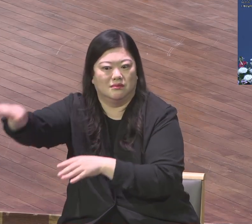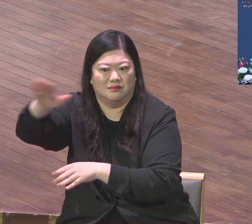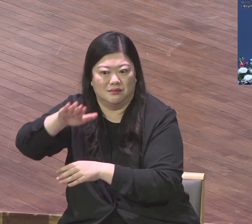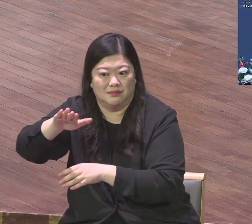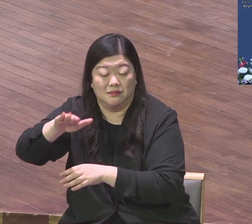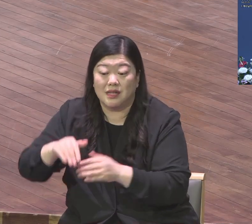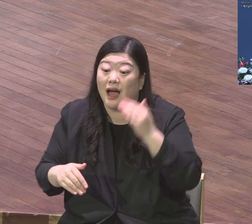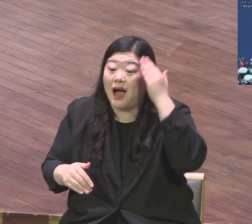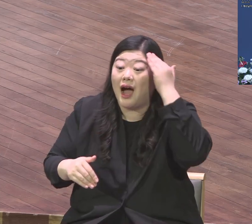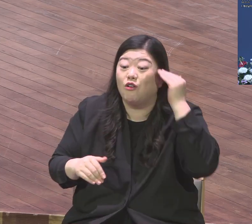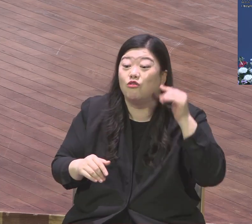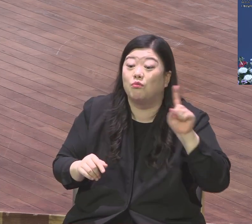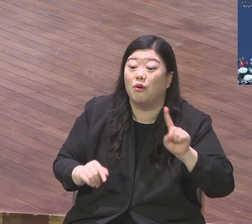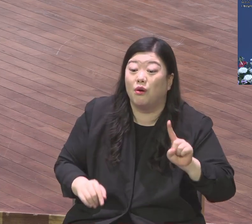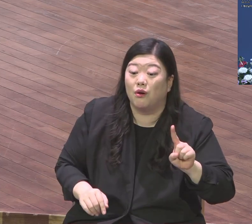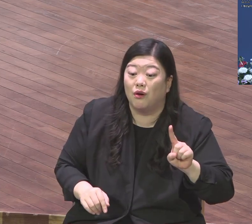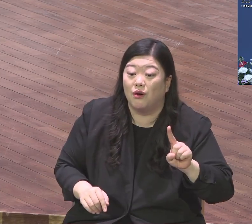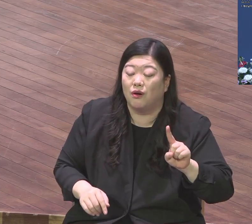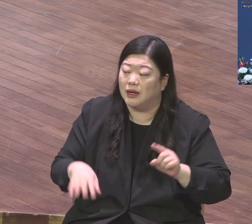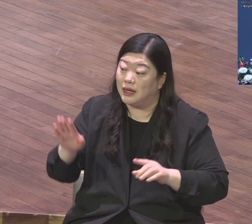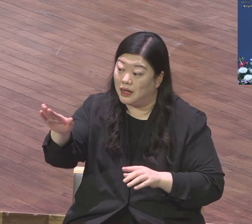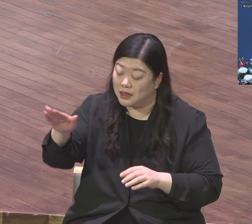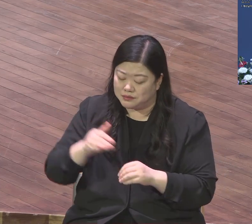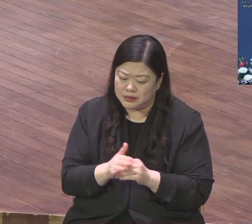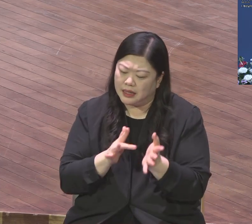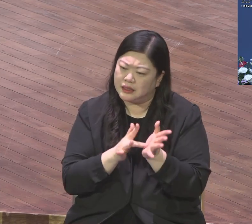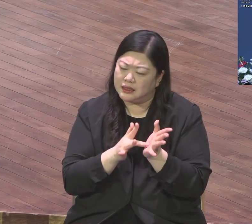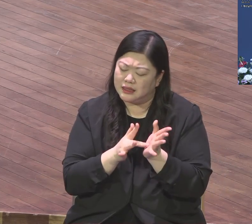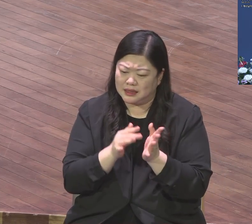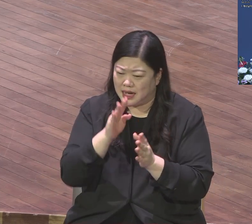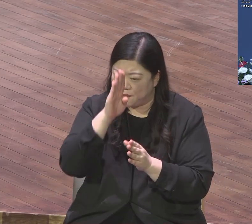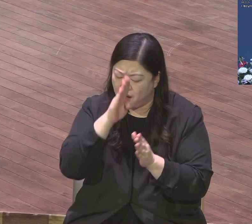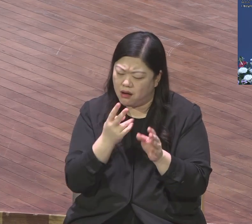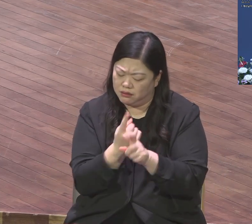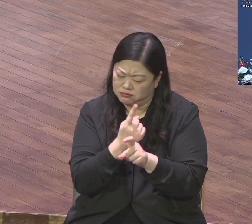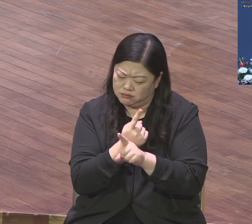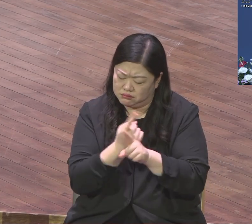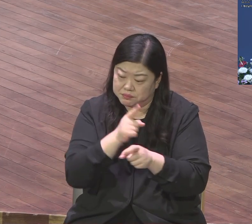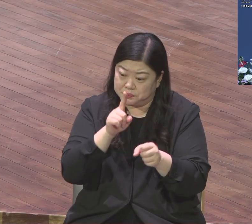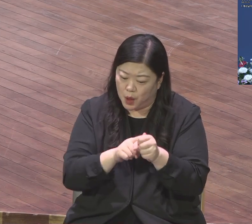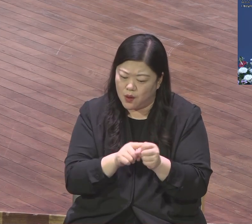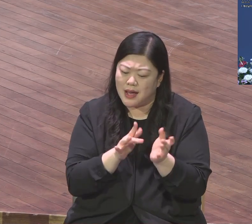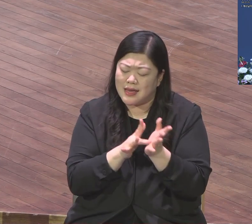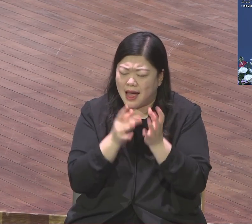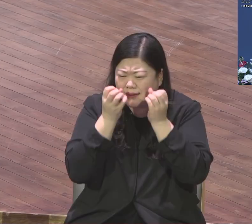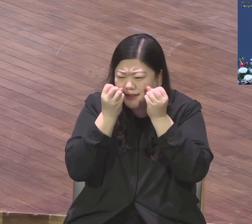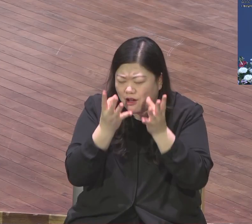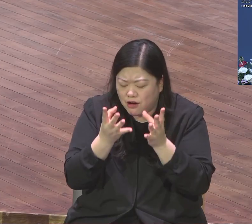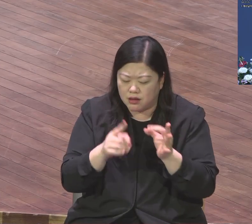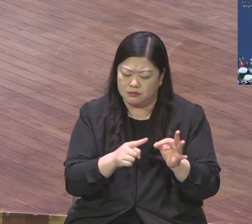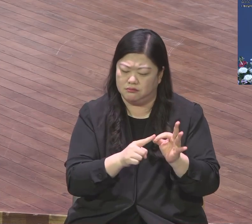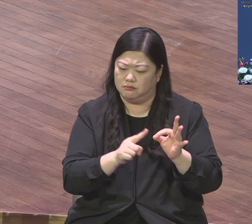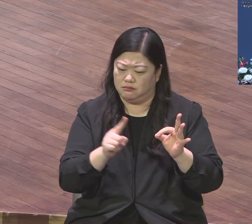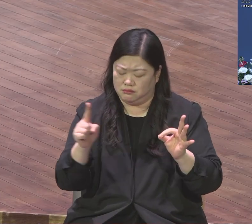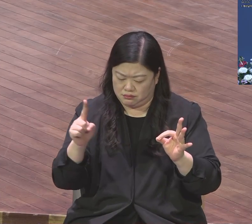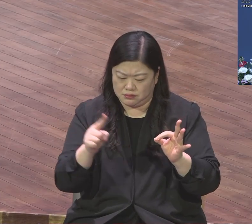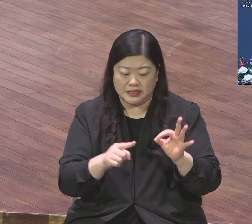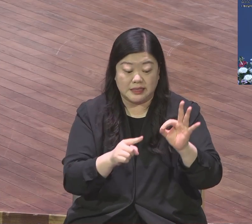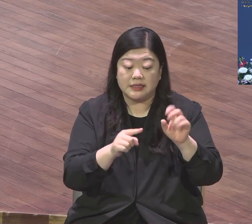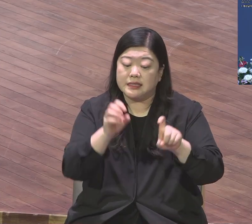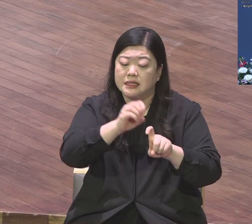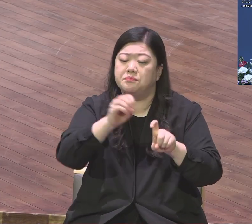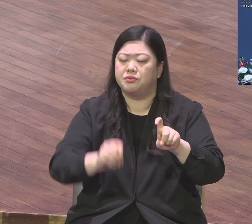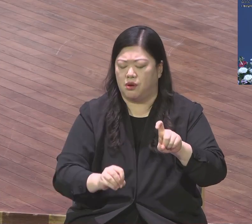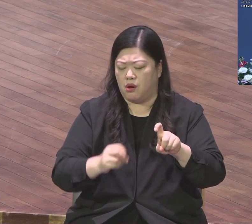우리나라 유명한 사람들 다 꽉 거쳐갔는데 그 와서 그렇게 이야기를 해준대요. 한국 사람이 이 약이 새로